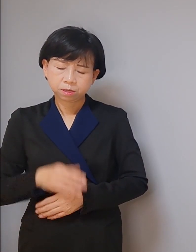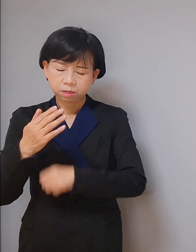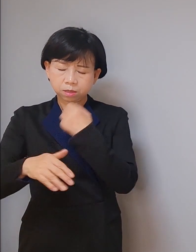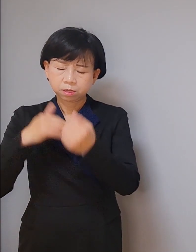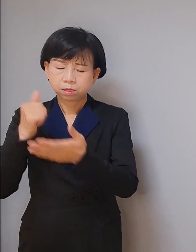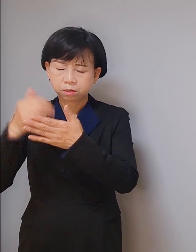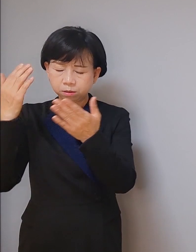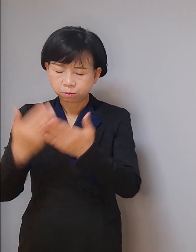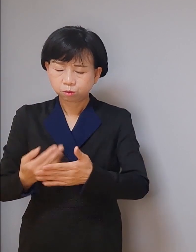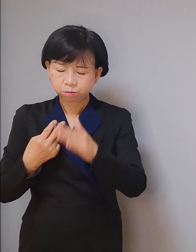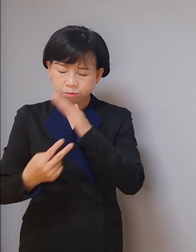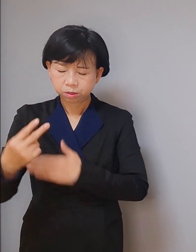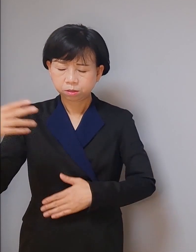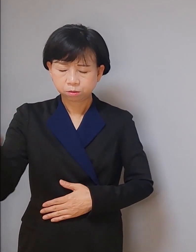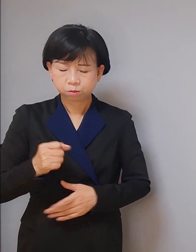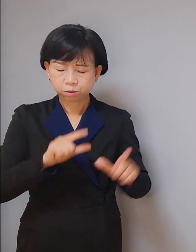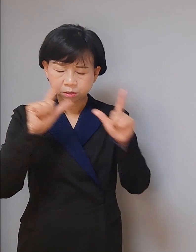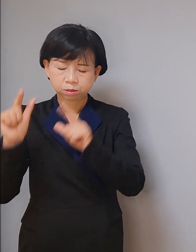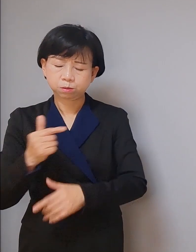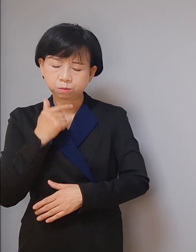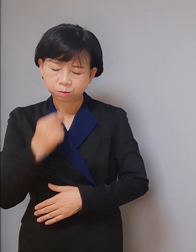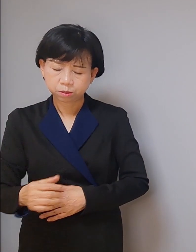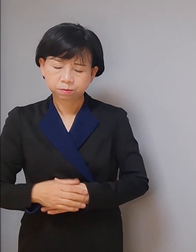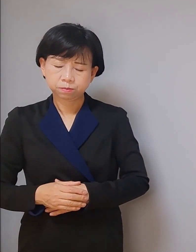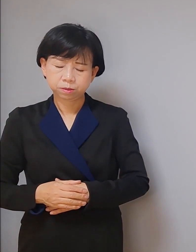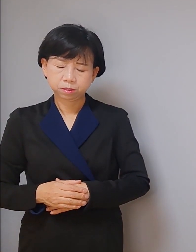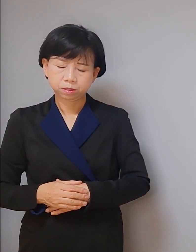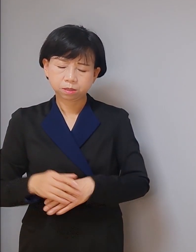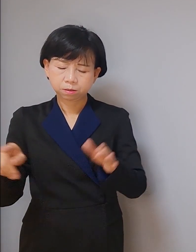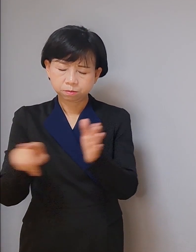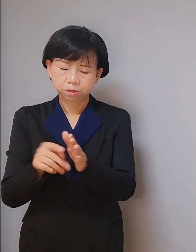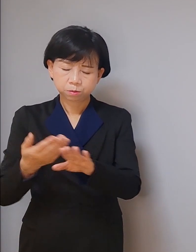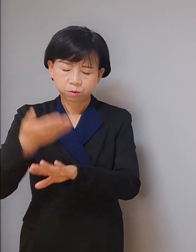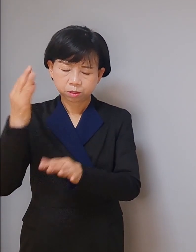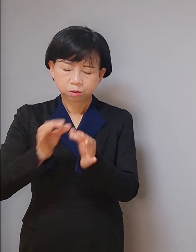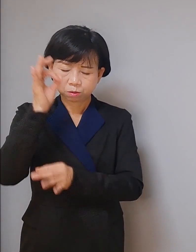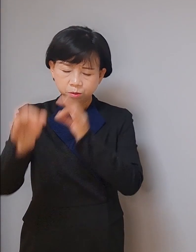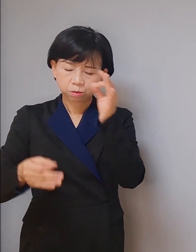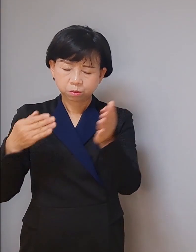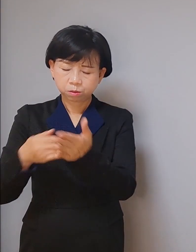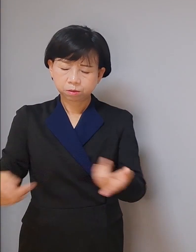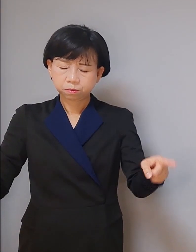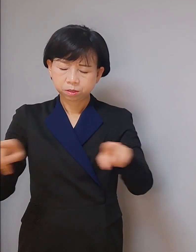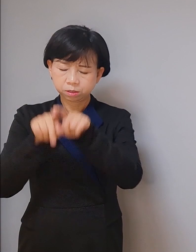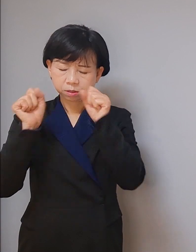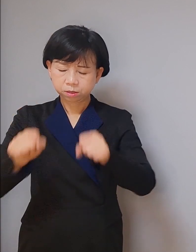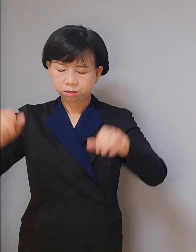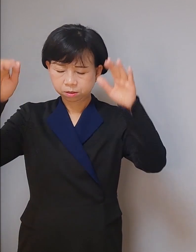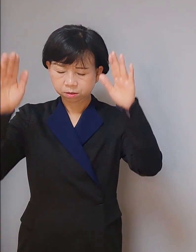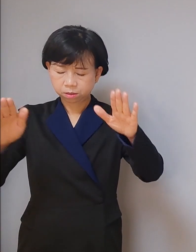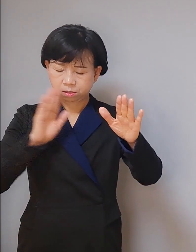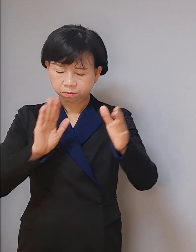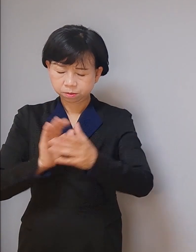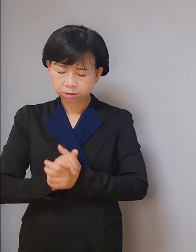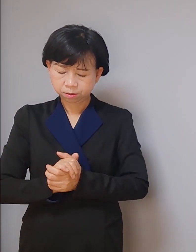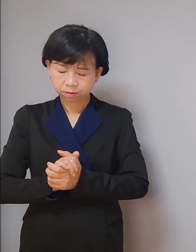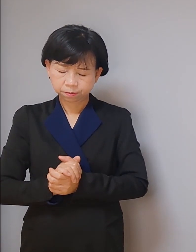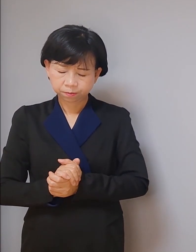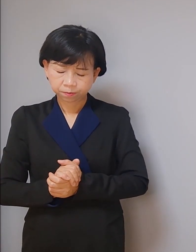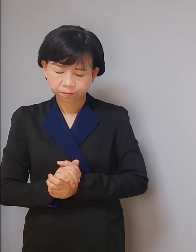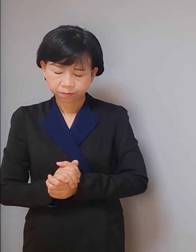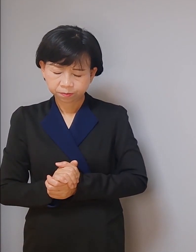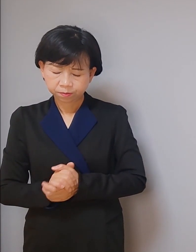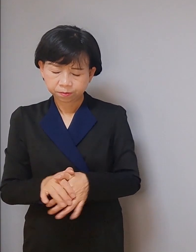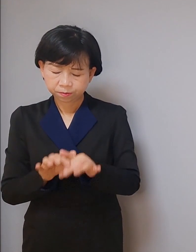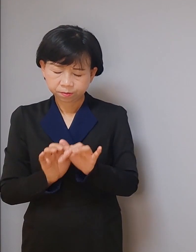살기 원합니다. 하나님이 주신 비전으로 살기를 원합니다. 그 믿음이 영원토록 함께 있을지어다. 아멘.